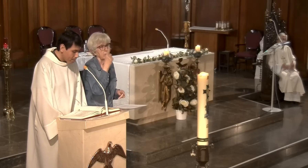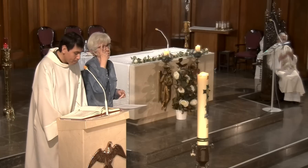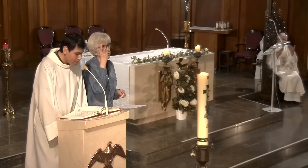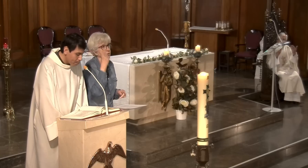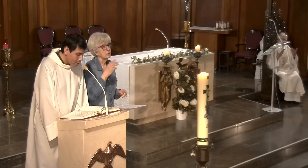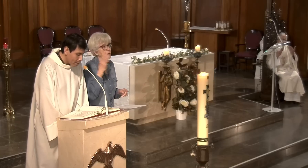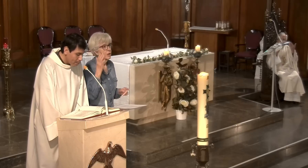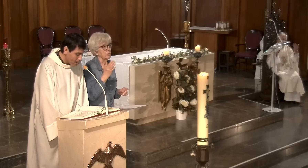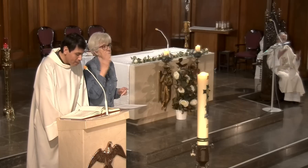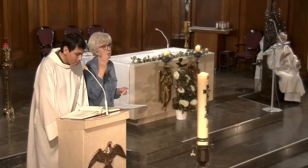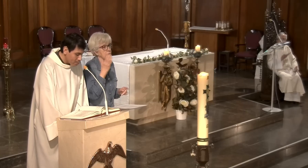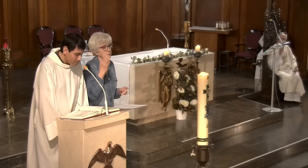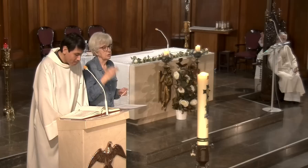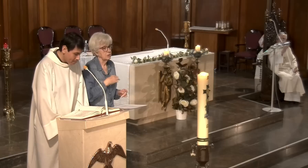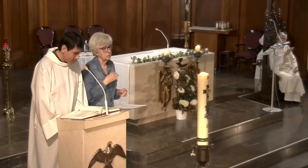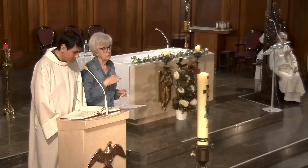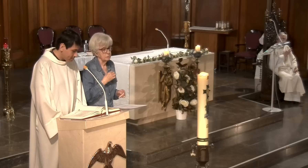palabra de Dios